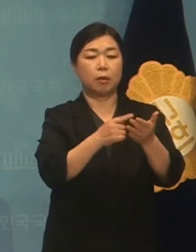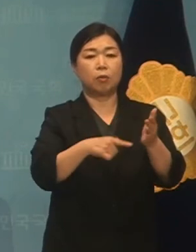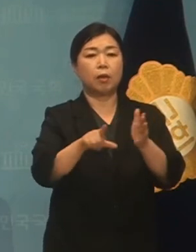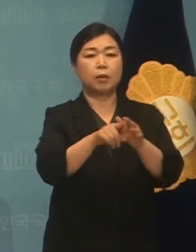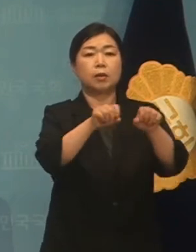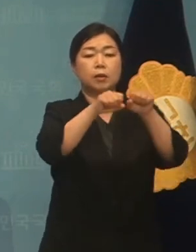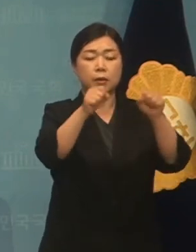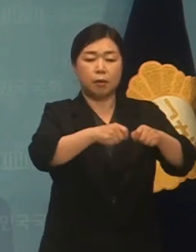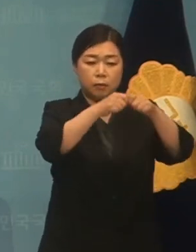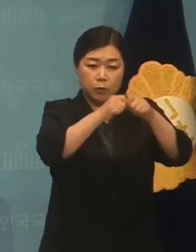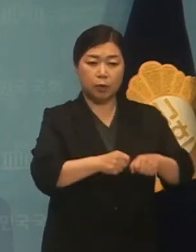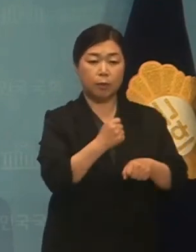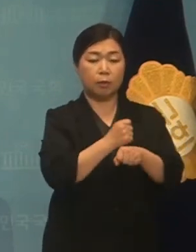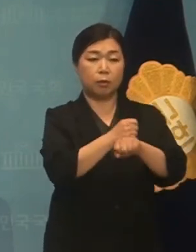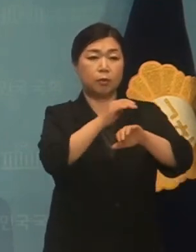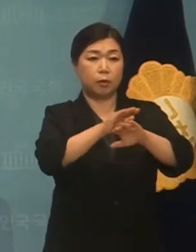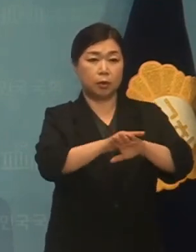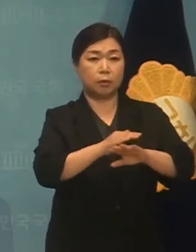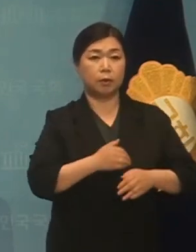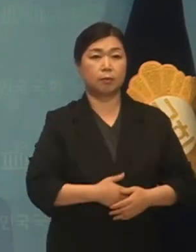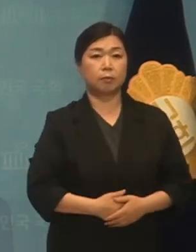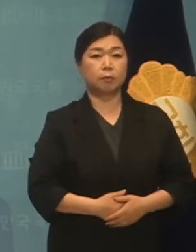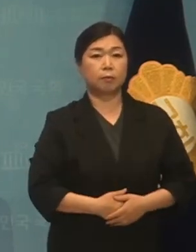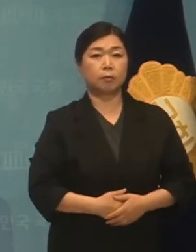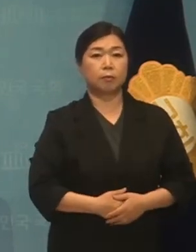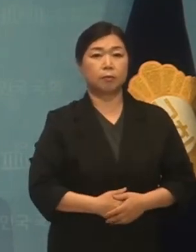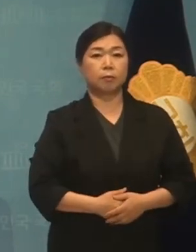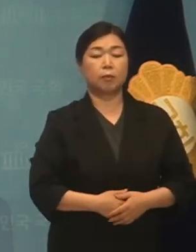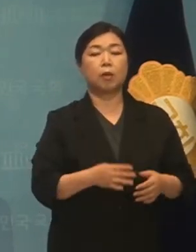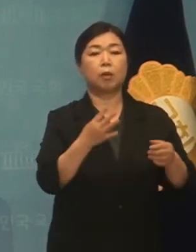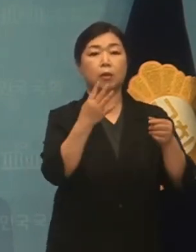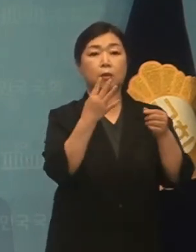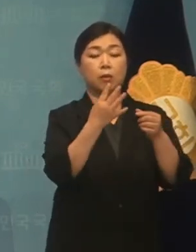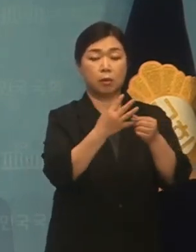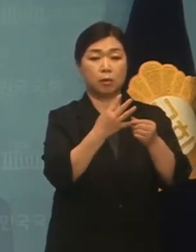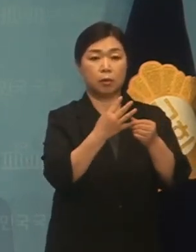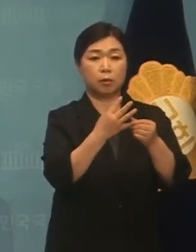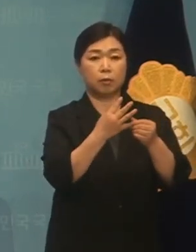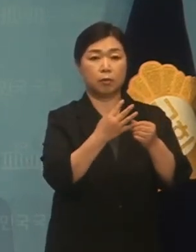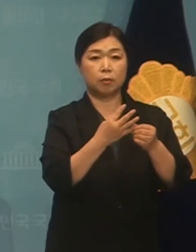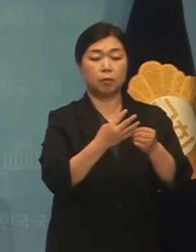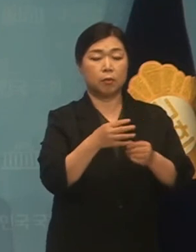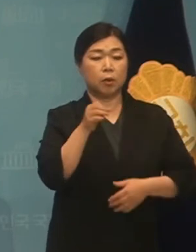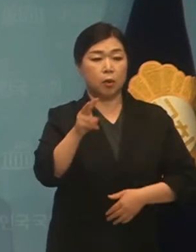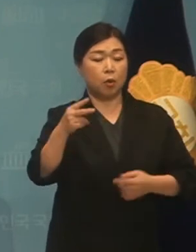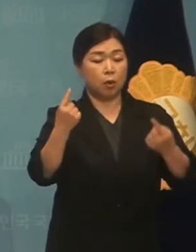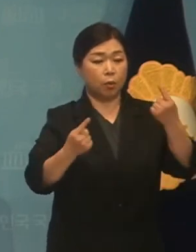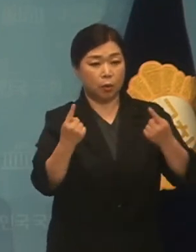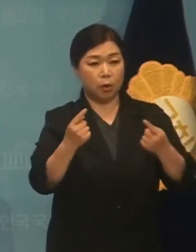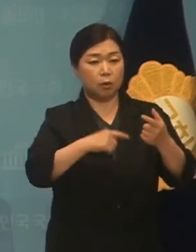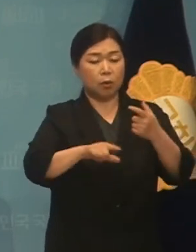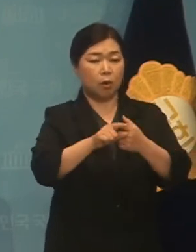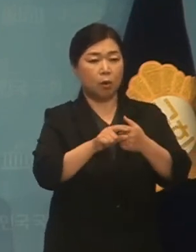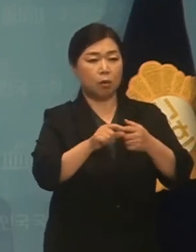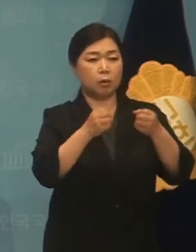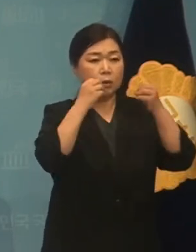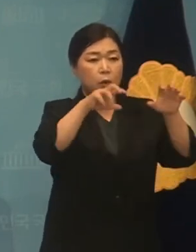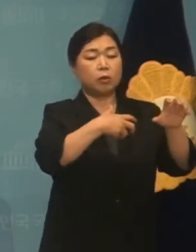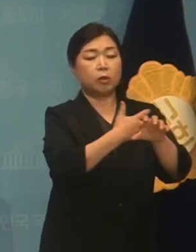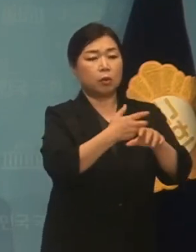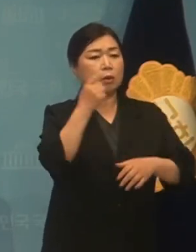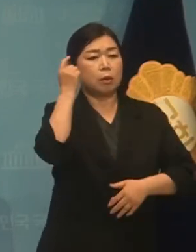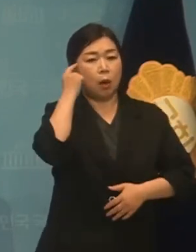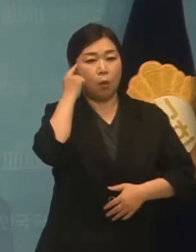시스템을 구체화시켜드리겠습니다. 넷째, 여당보다 훨씬 더 혁신적인